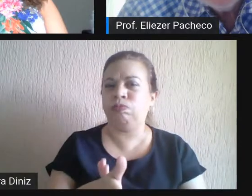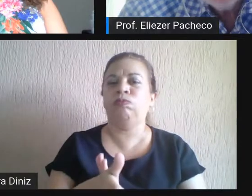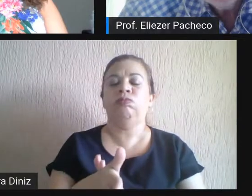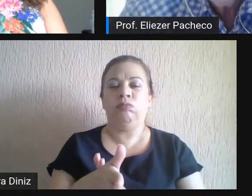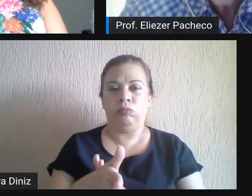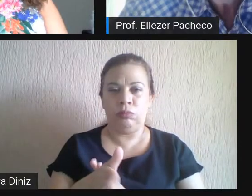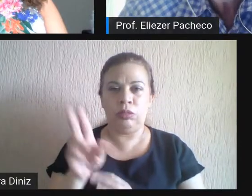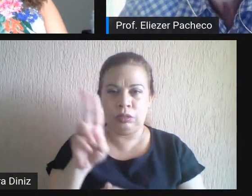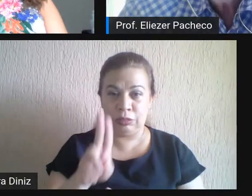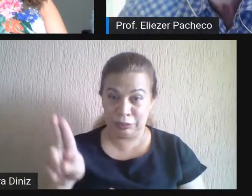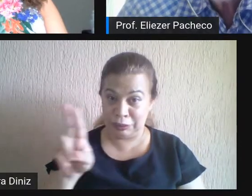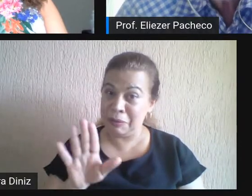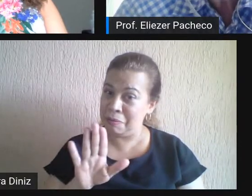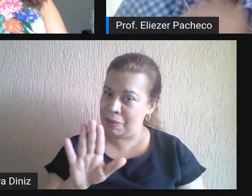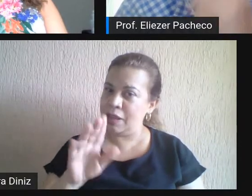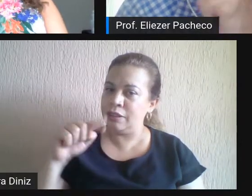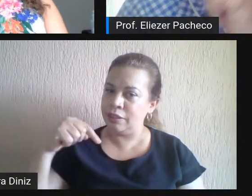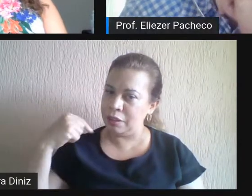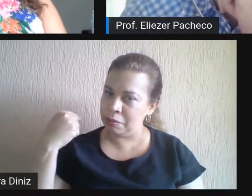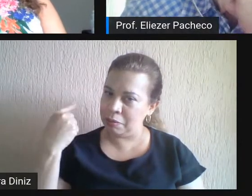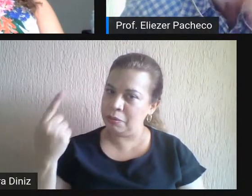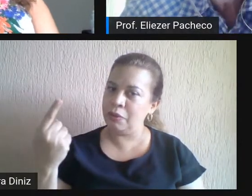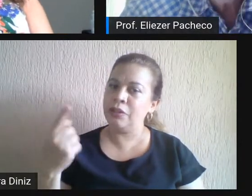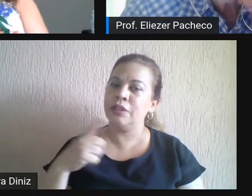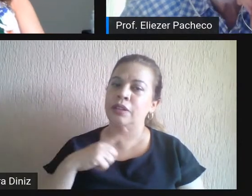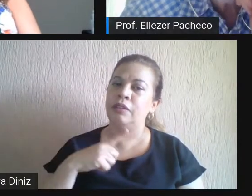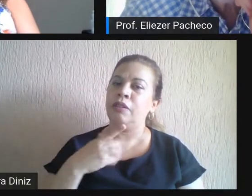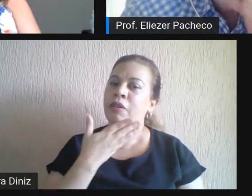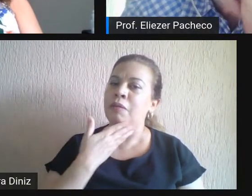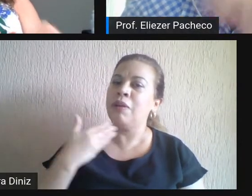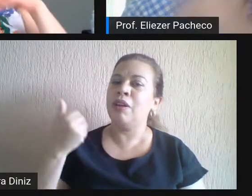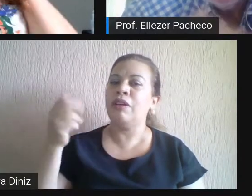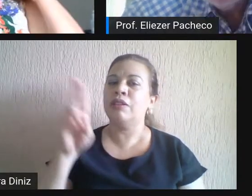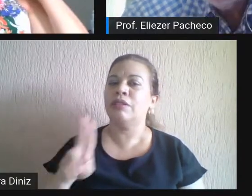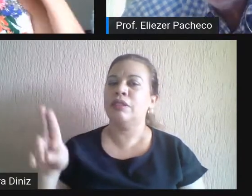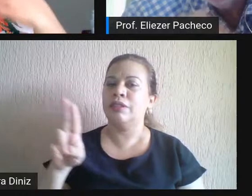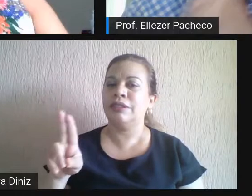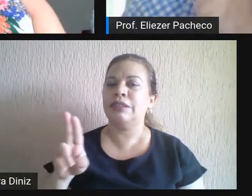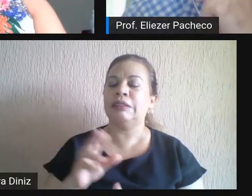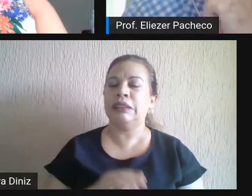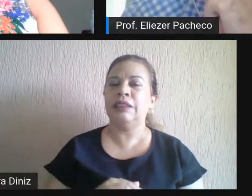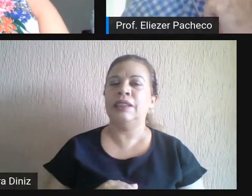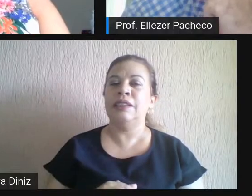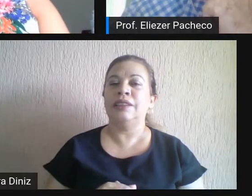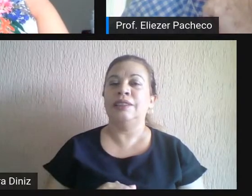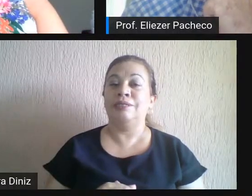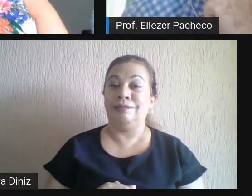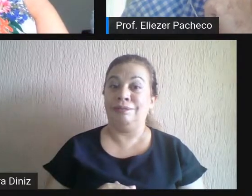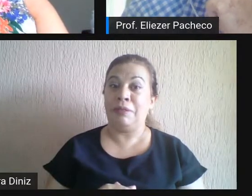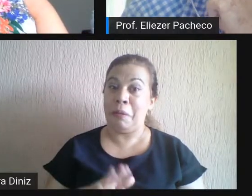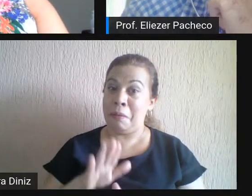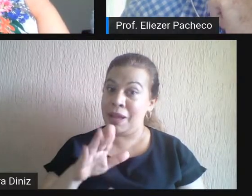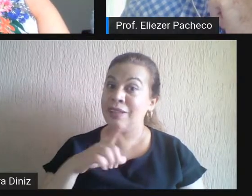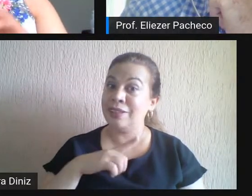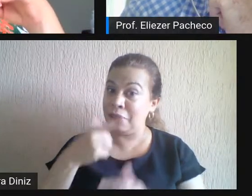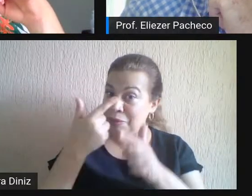com muita pujança. A maior ameaça aos institutos, e eu já vou depois entrar na questão da